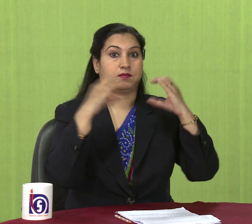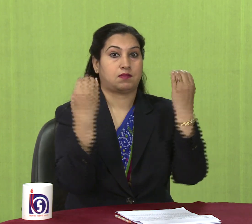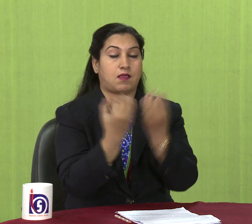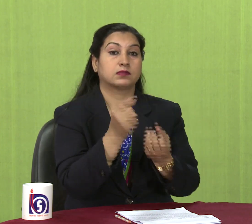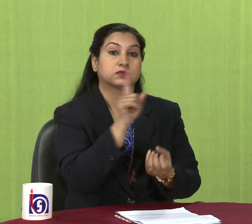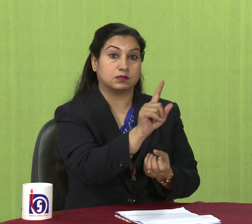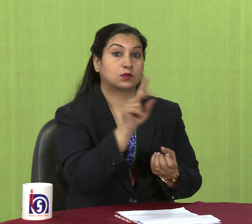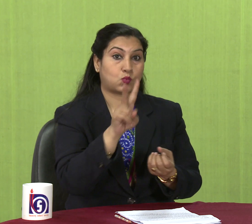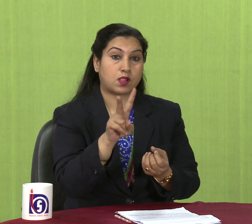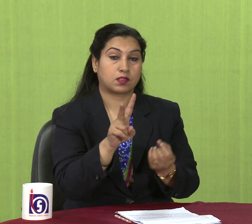उच्चतर माध्यमिक स्तर के